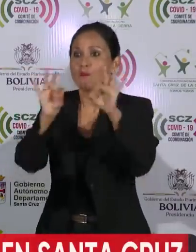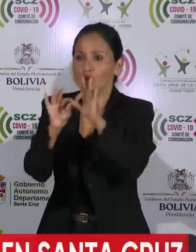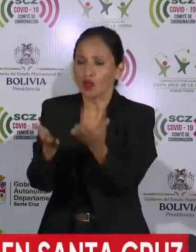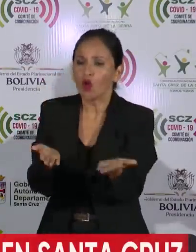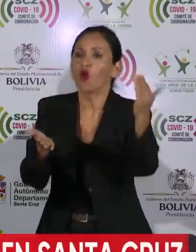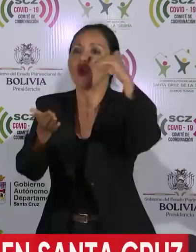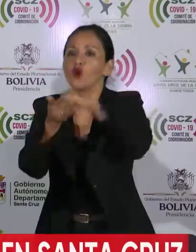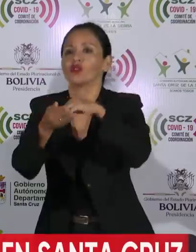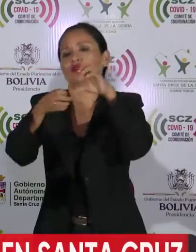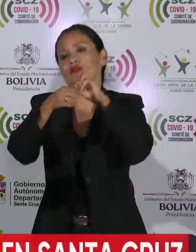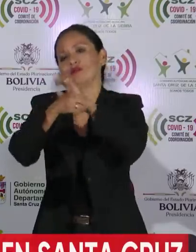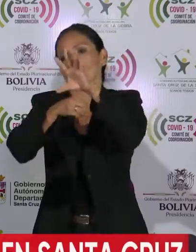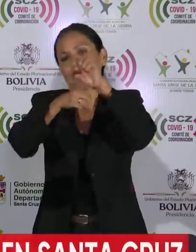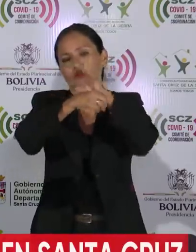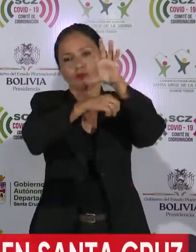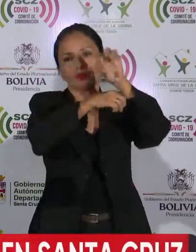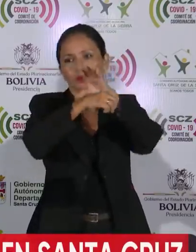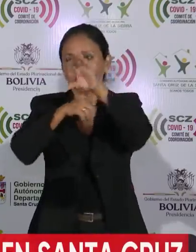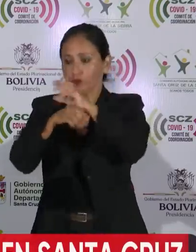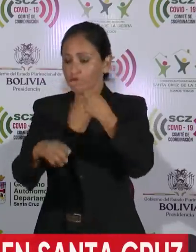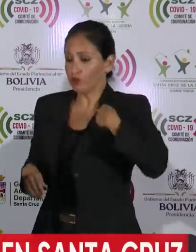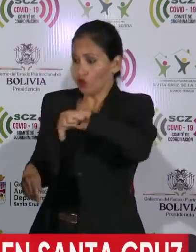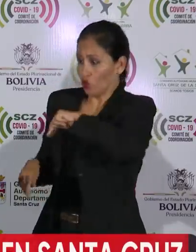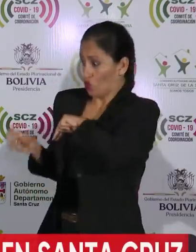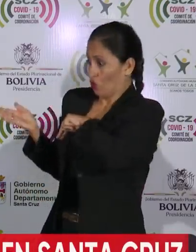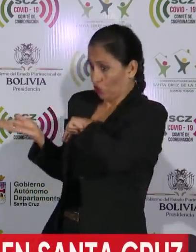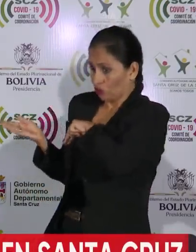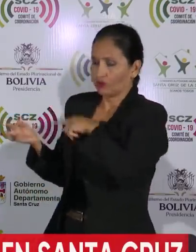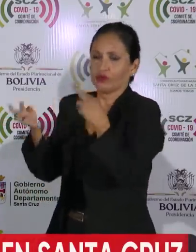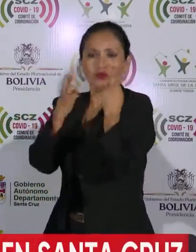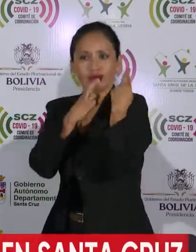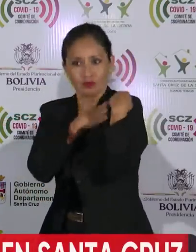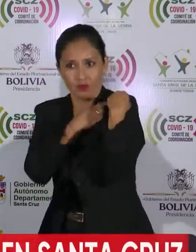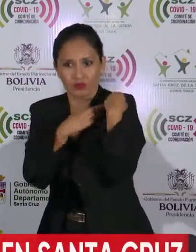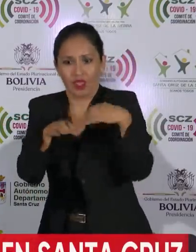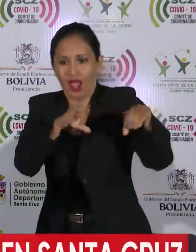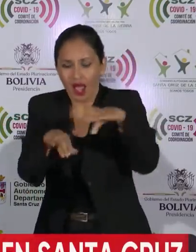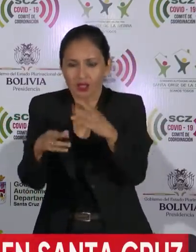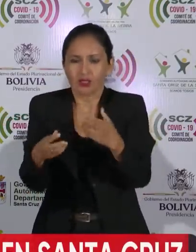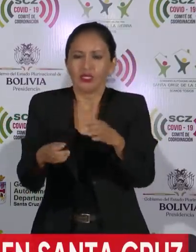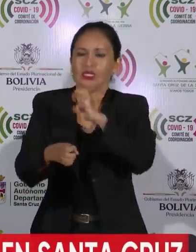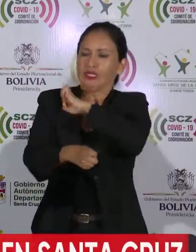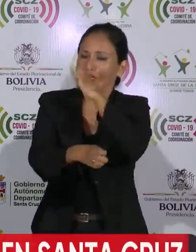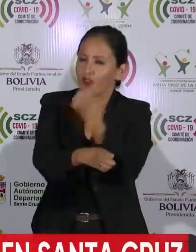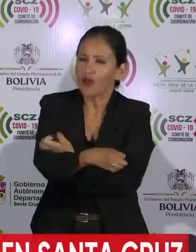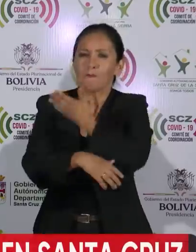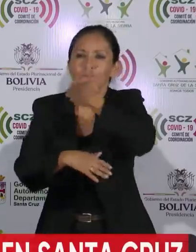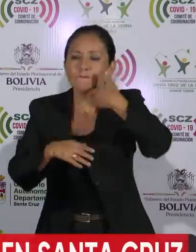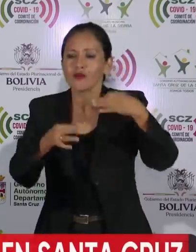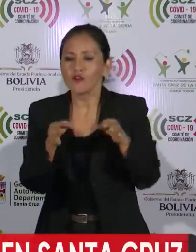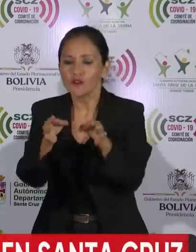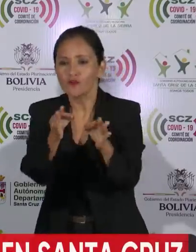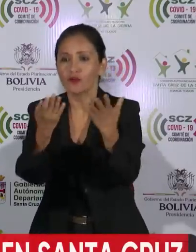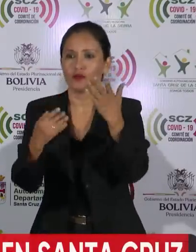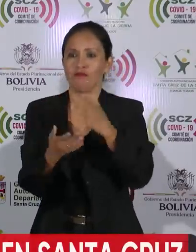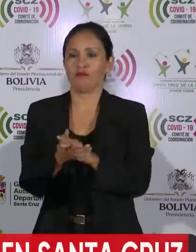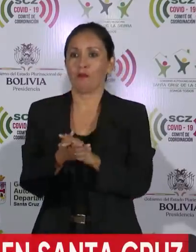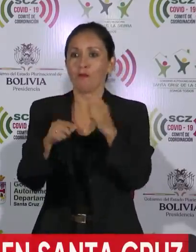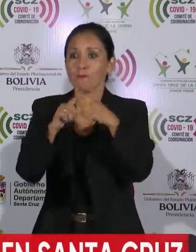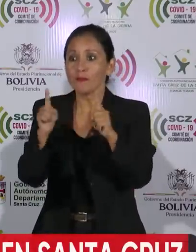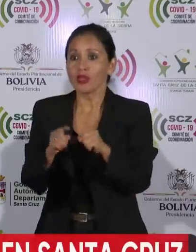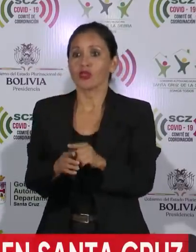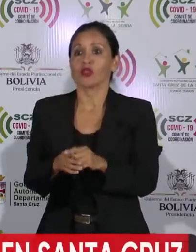otra vez el mensaje. Nosotros hacemos nuestra tarea con todo el esfuerzo y de la mejor manera posible.